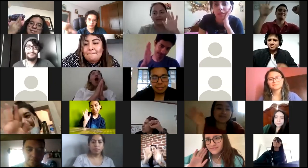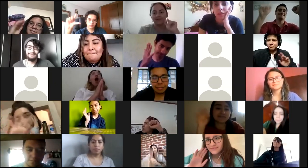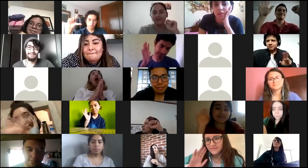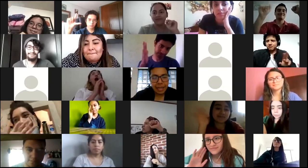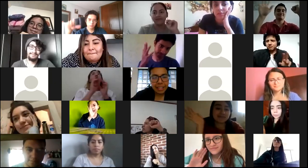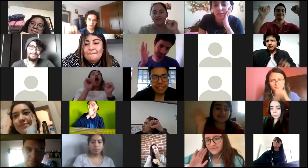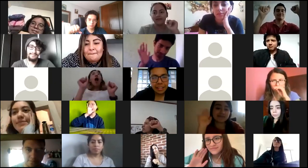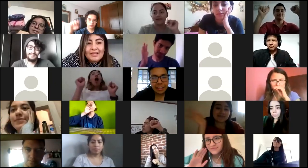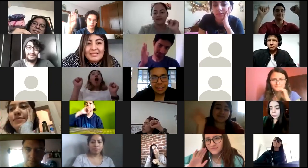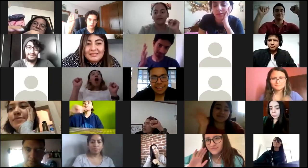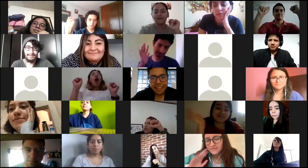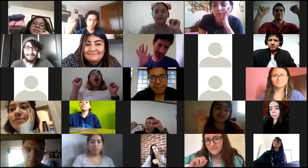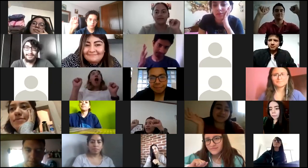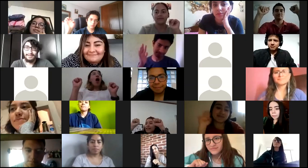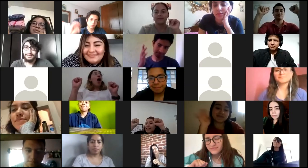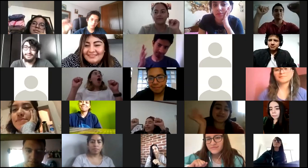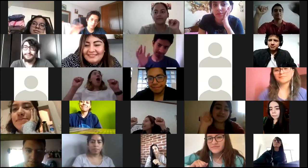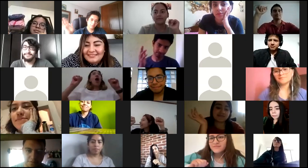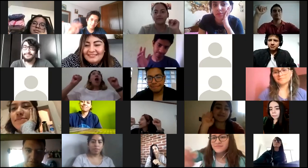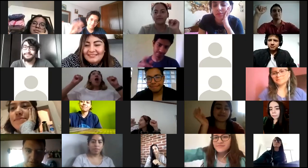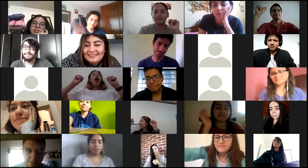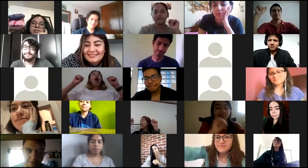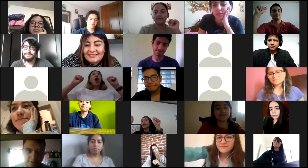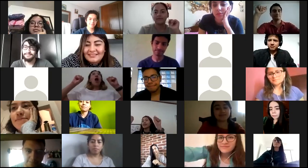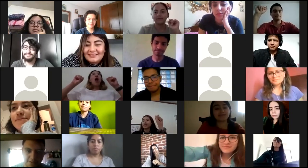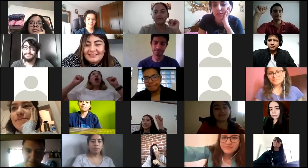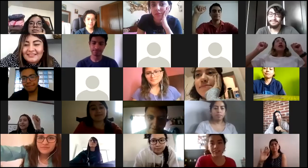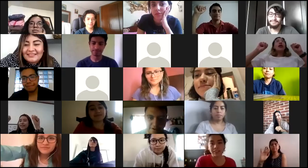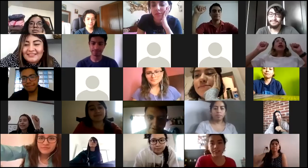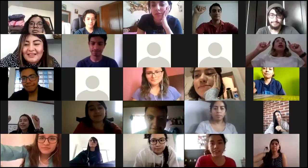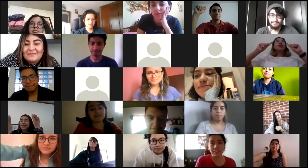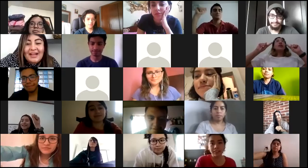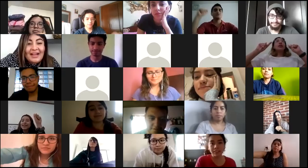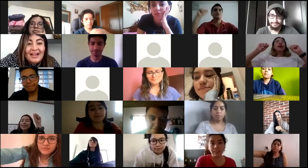Bye, gracias, licenciada. Muchas gracias, bye. Bye.